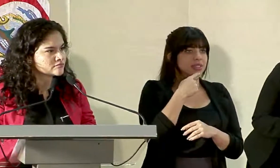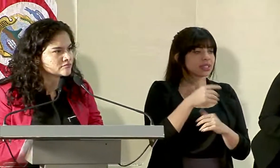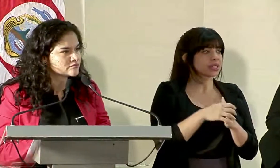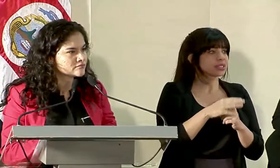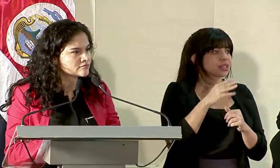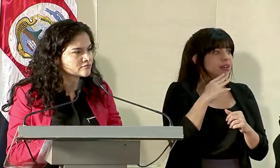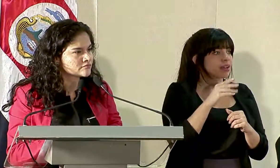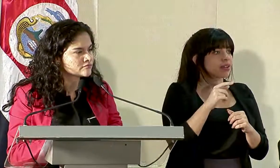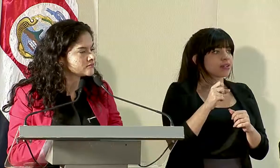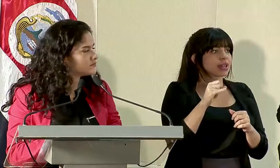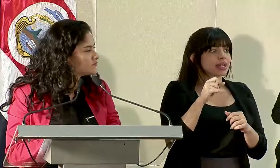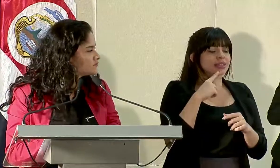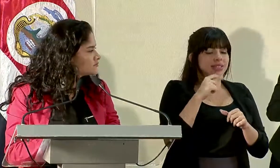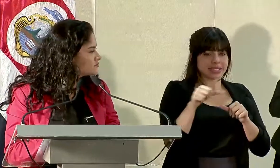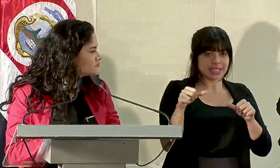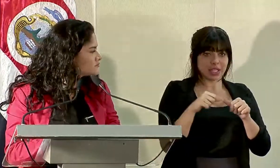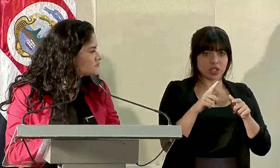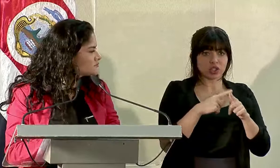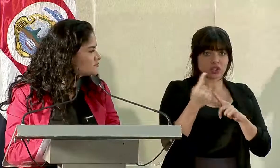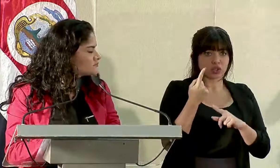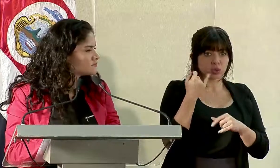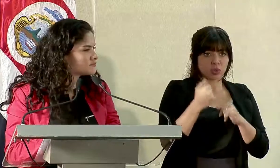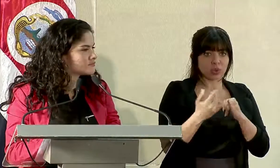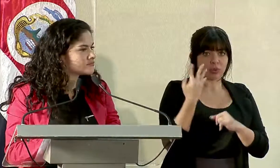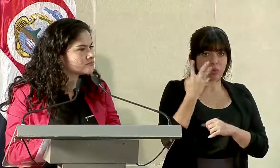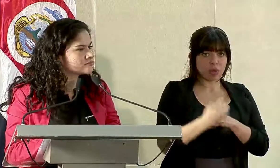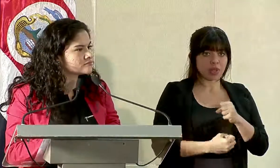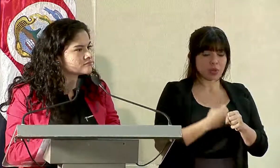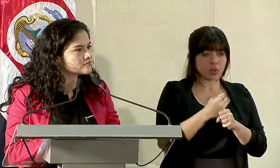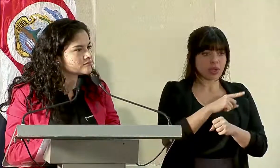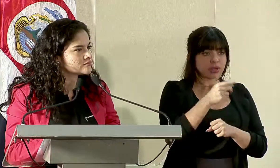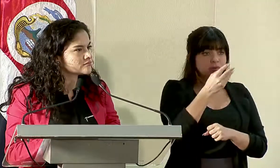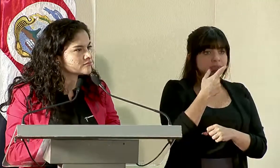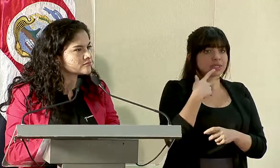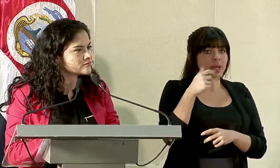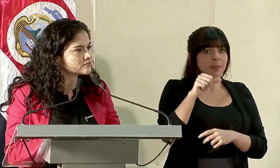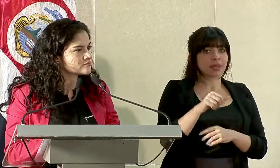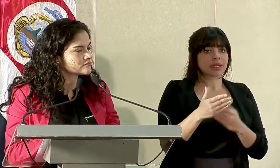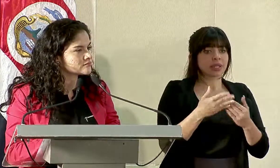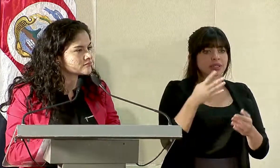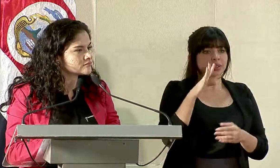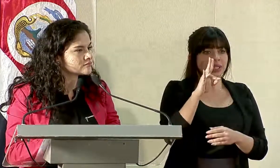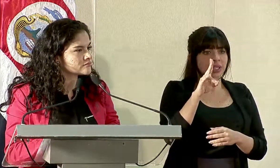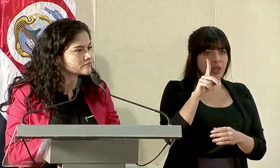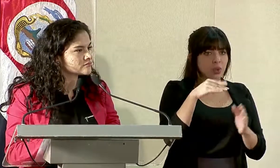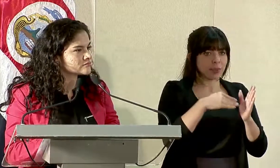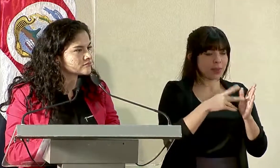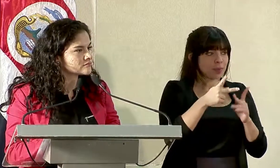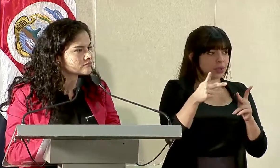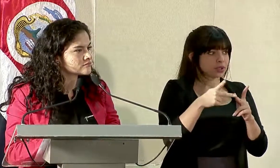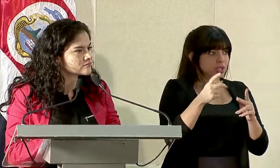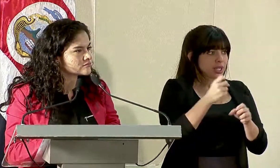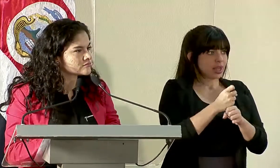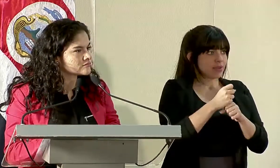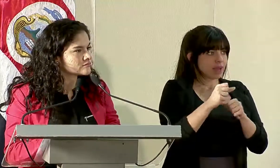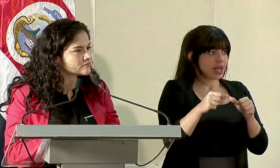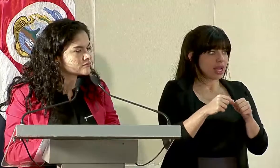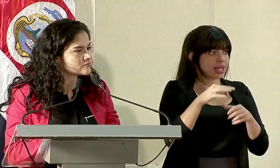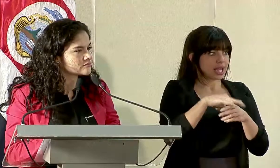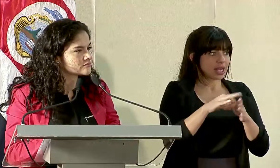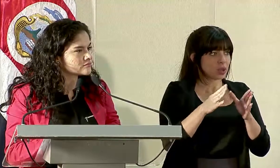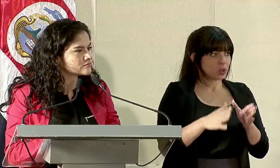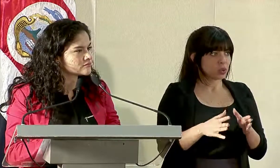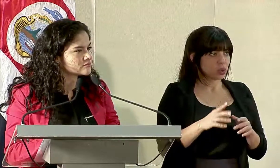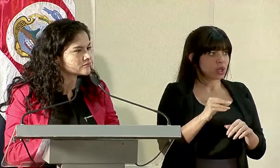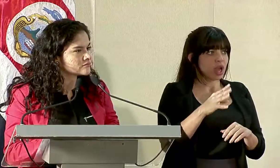crisis prácticamente el sector. Solo en los últimos 4 años, según ellos, se han perdido cerca de 71 mil puestos de trabajo en el sector de